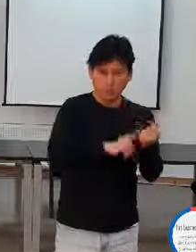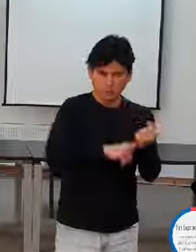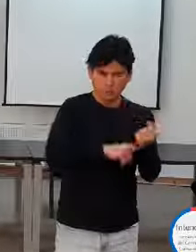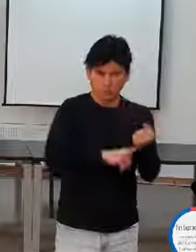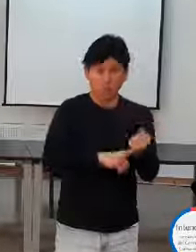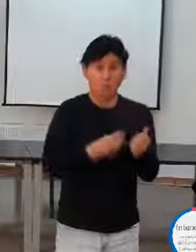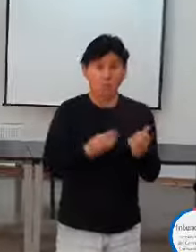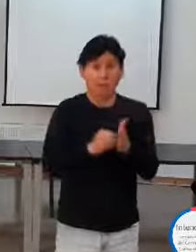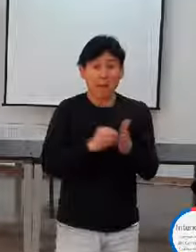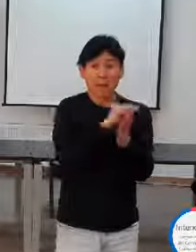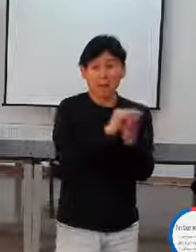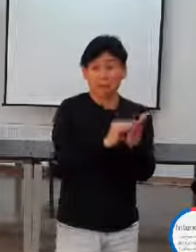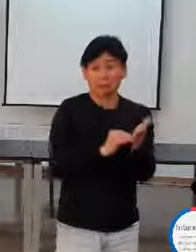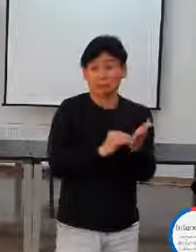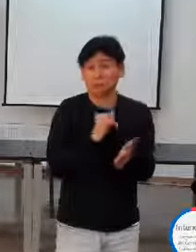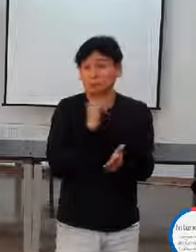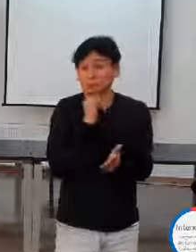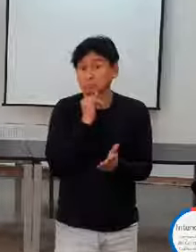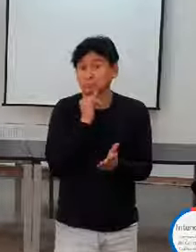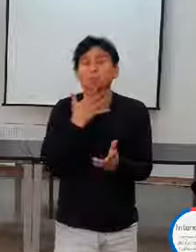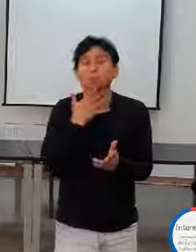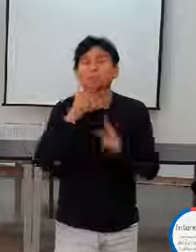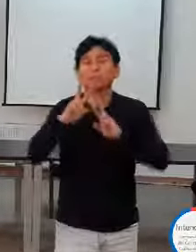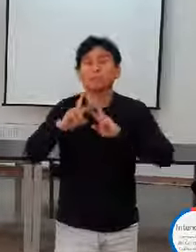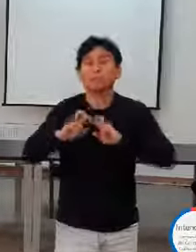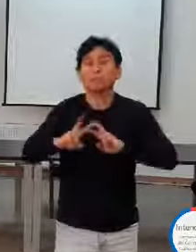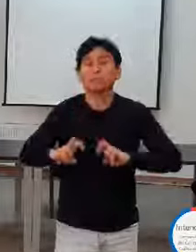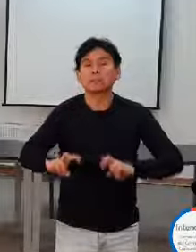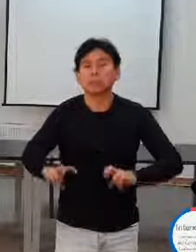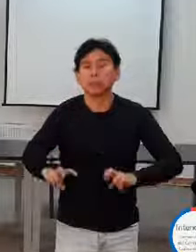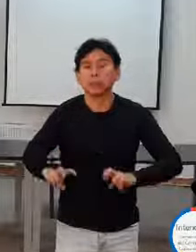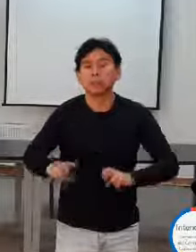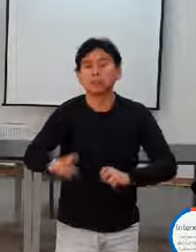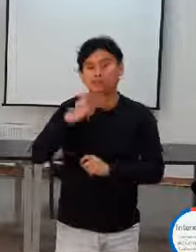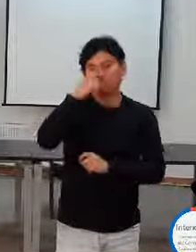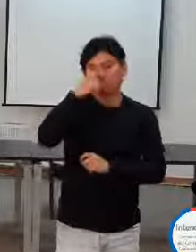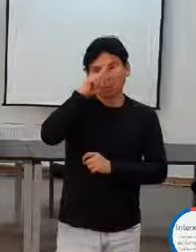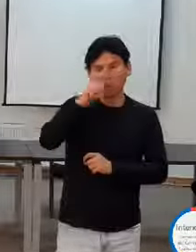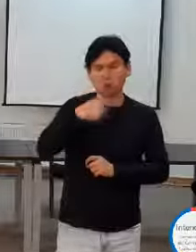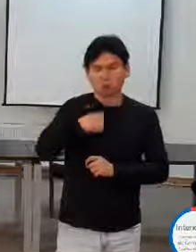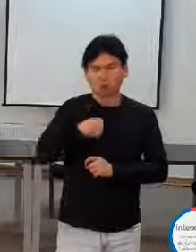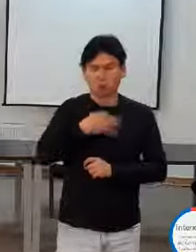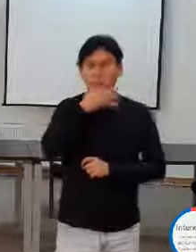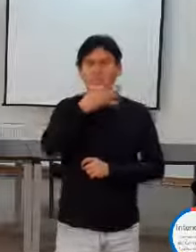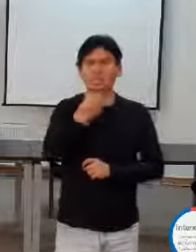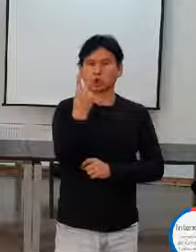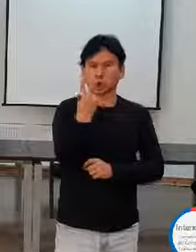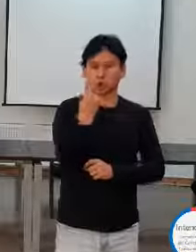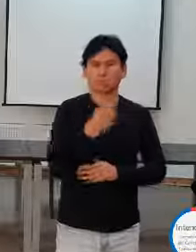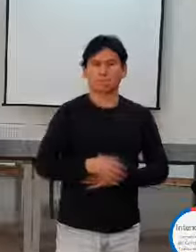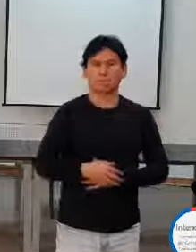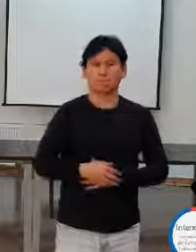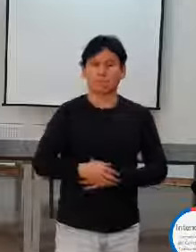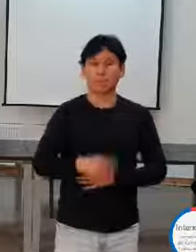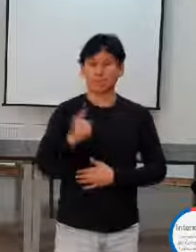mayor antecedente no lo puedo tocar porque está en materia de investigación por parte del Ministerio Público pero yo quiero decir dos cosas primero